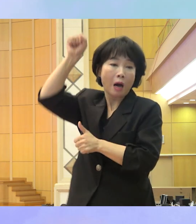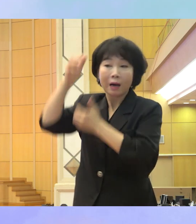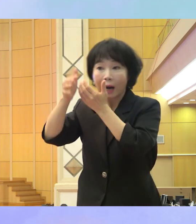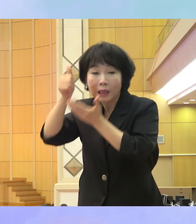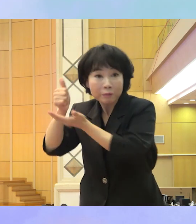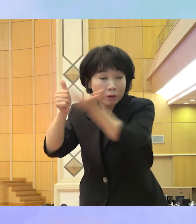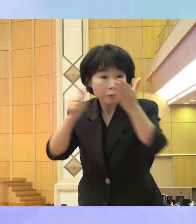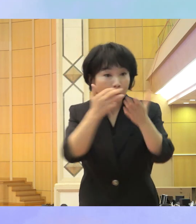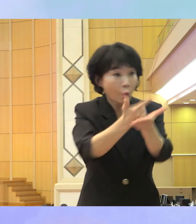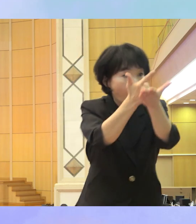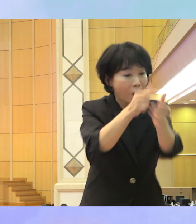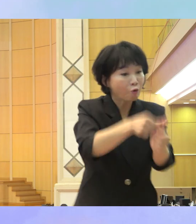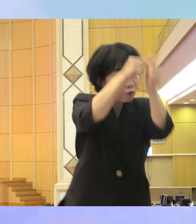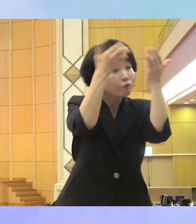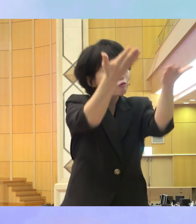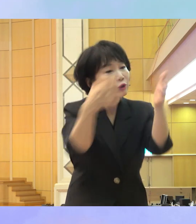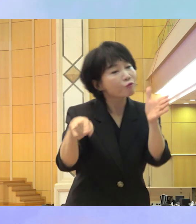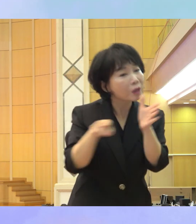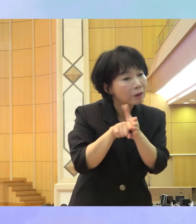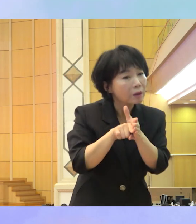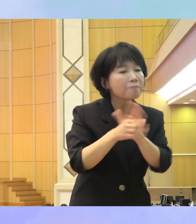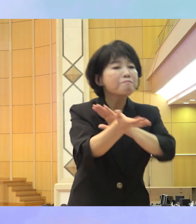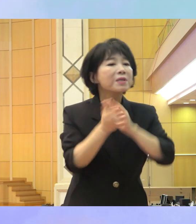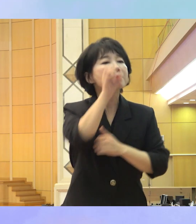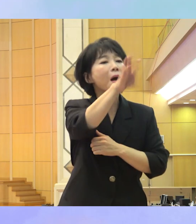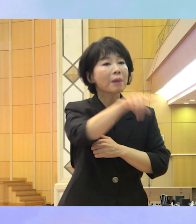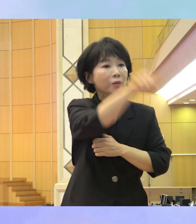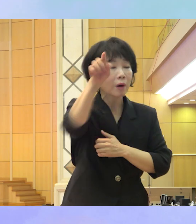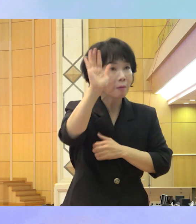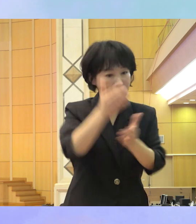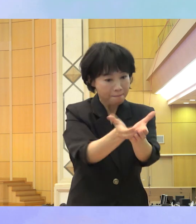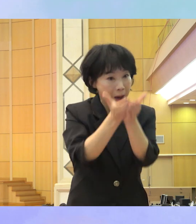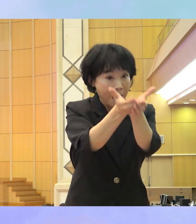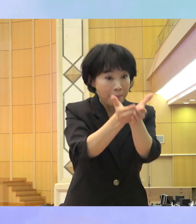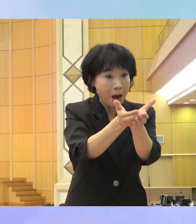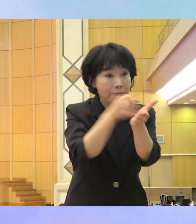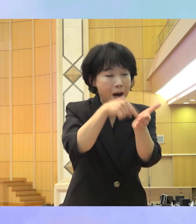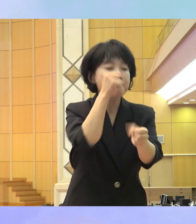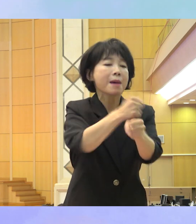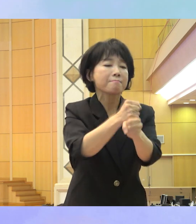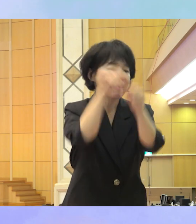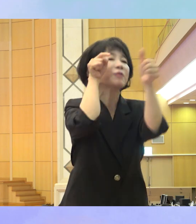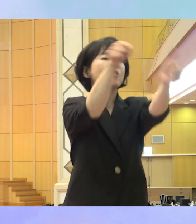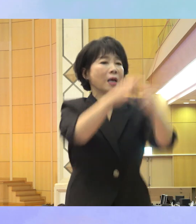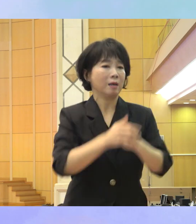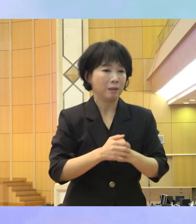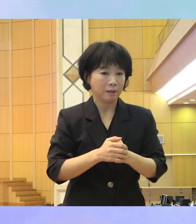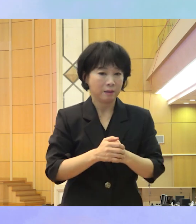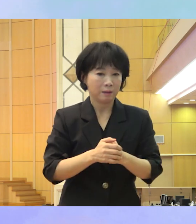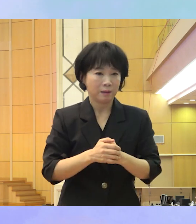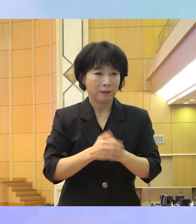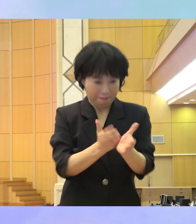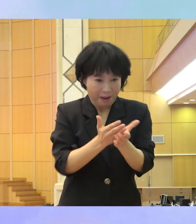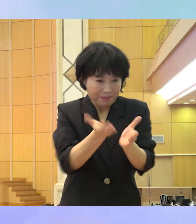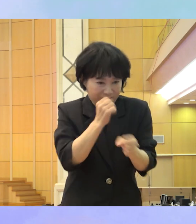하나님이 방주를 지으라 그랬어요. 노아 방주를 지었는데 하나님이